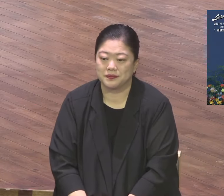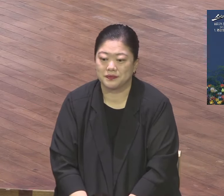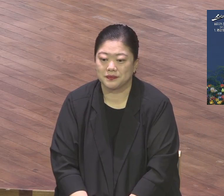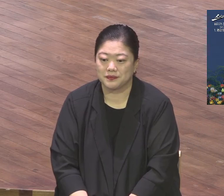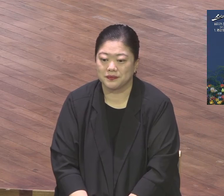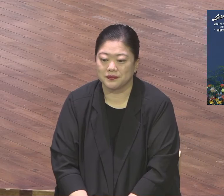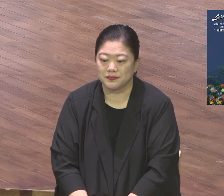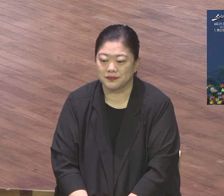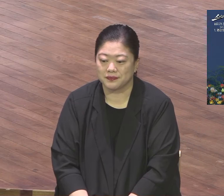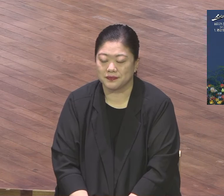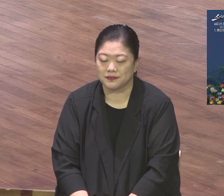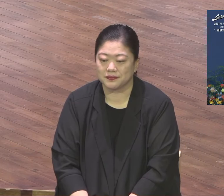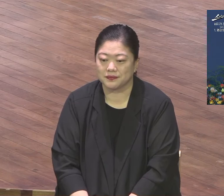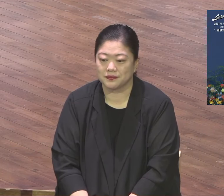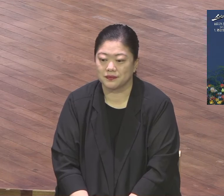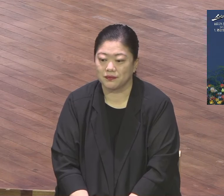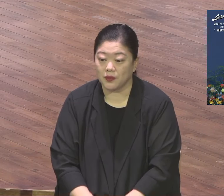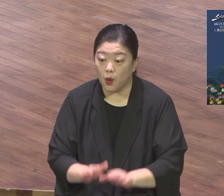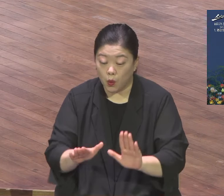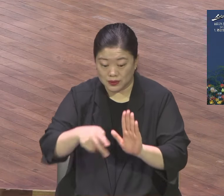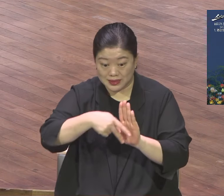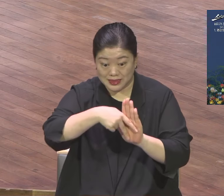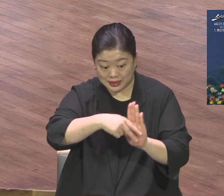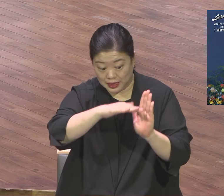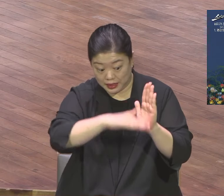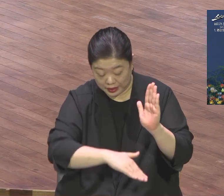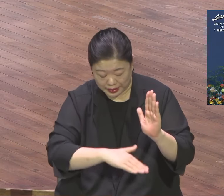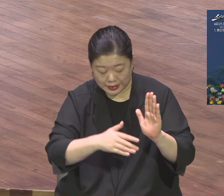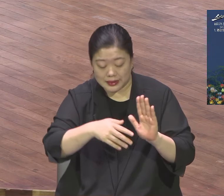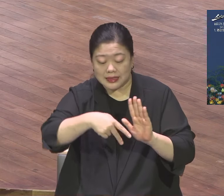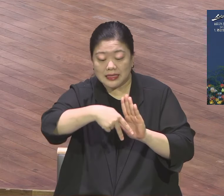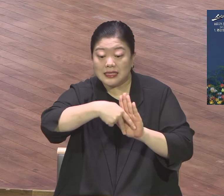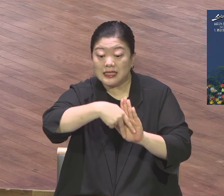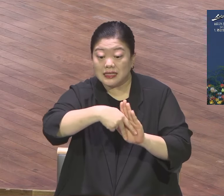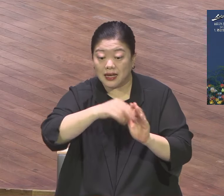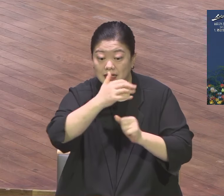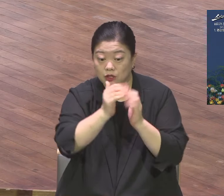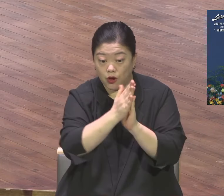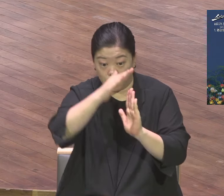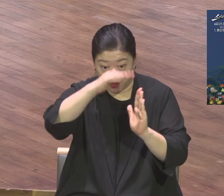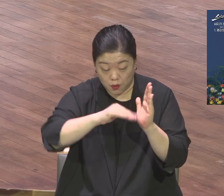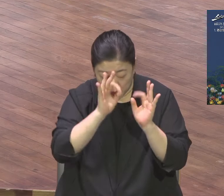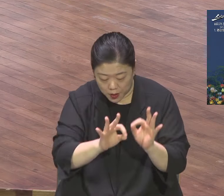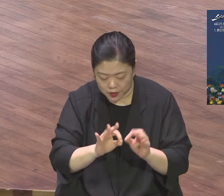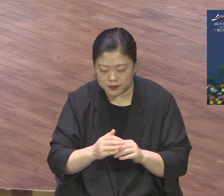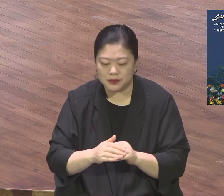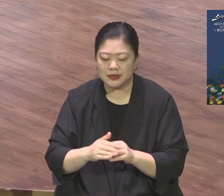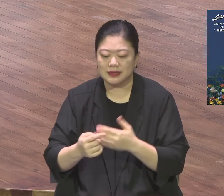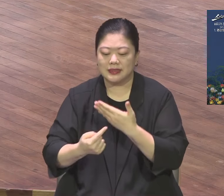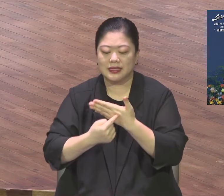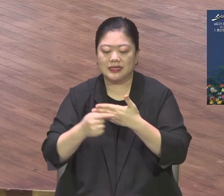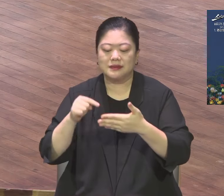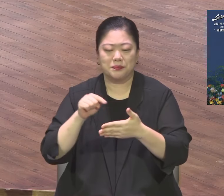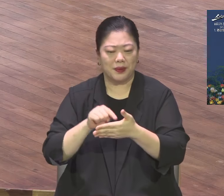말씀이에요. 오늘 본문에는 그런 자를 가리켜서 뭐랬어요? 심지가 견고한 자라.